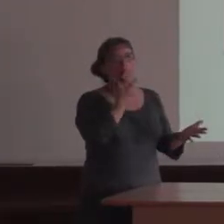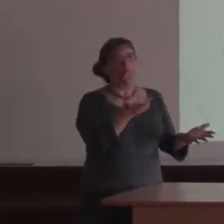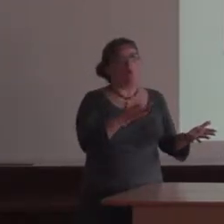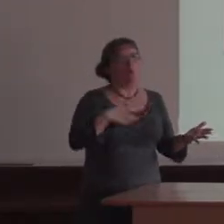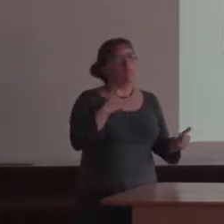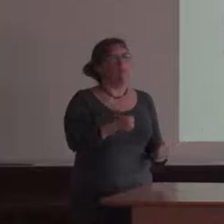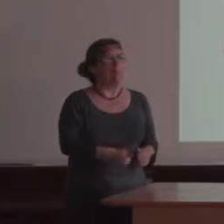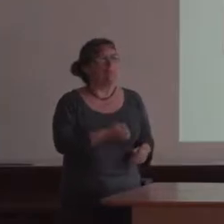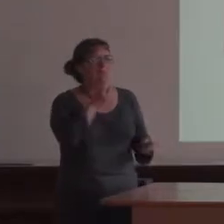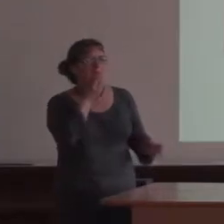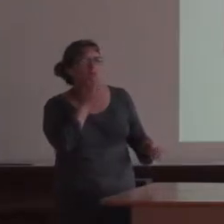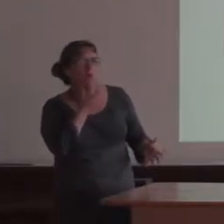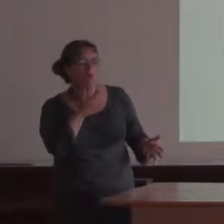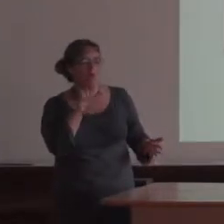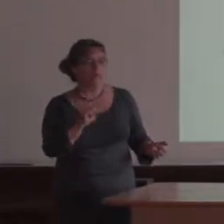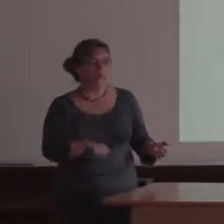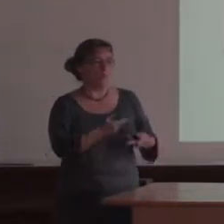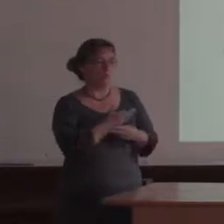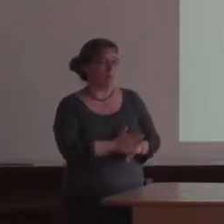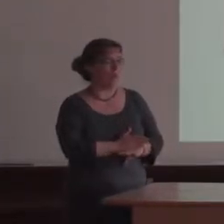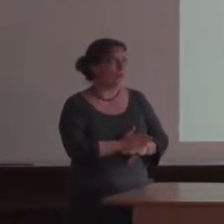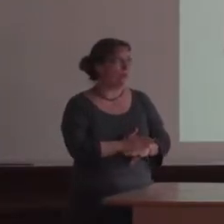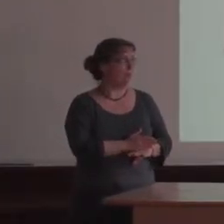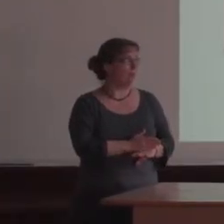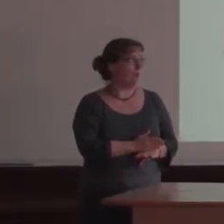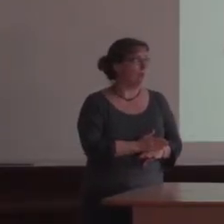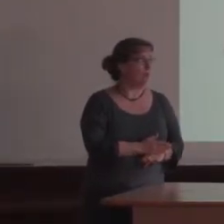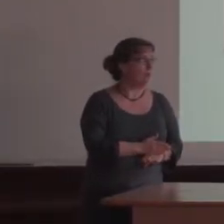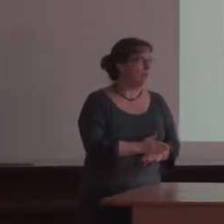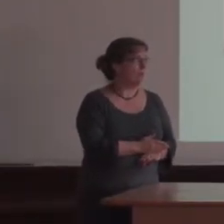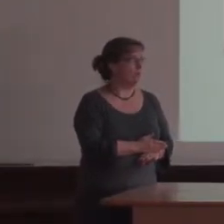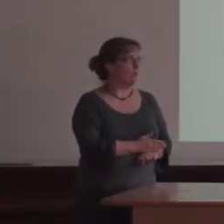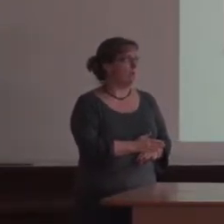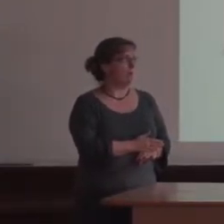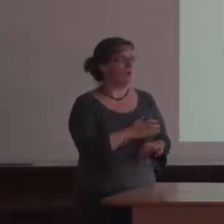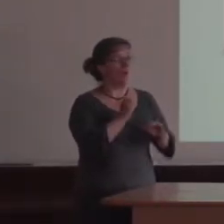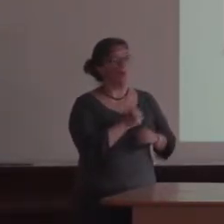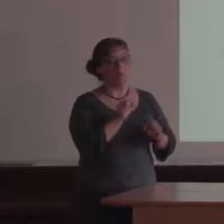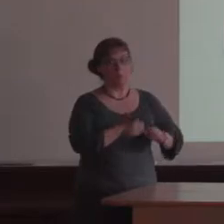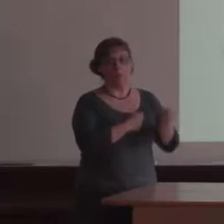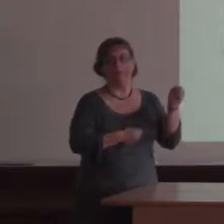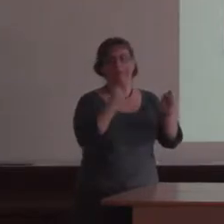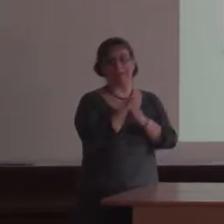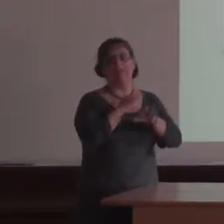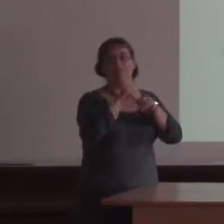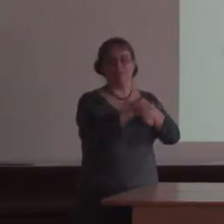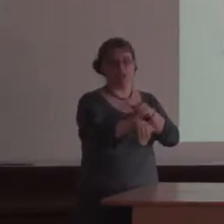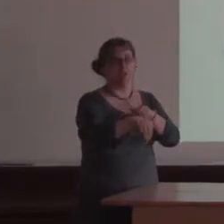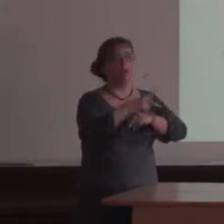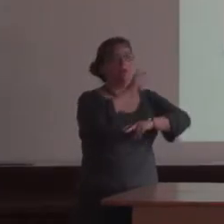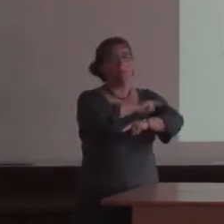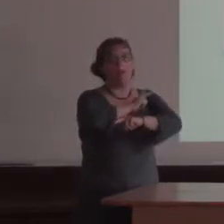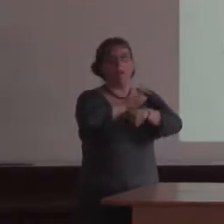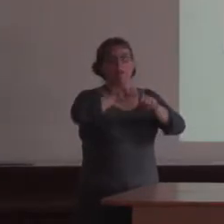bien et que vous voulez mettre tout le temps, vous avez la possibilité de faire un fichier pytest.ini à la racine